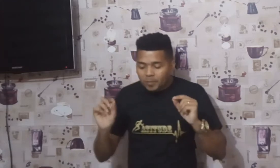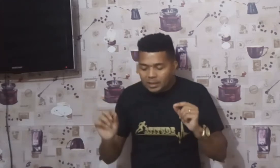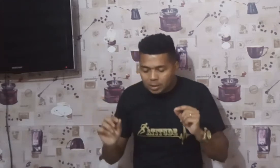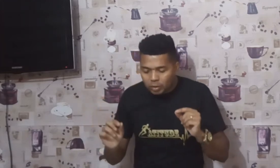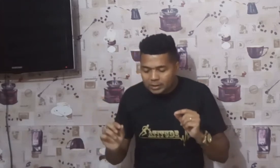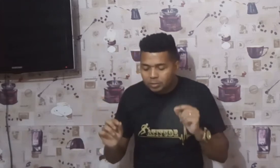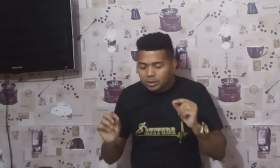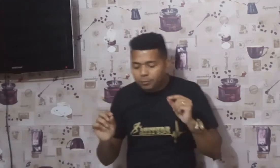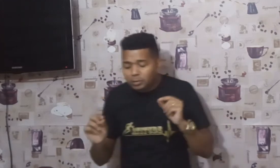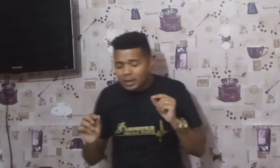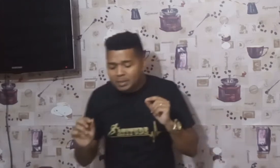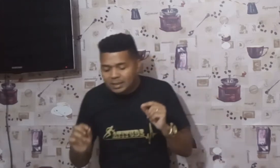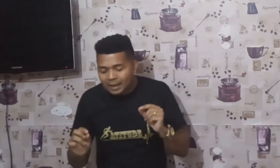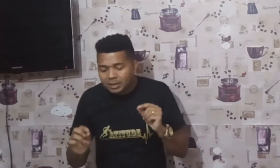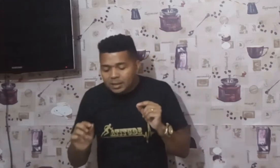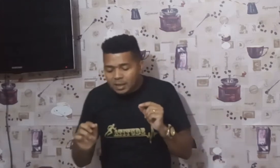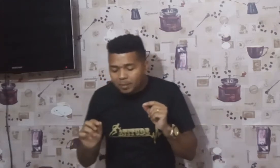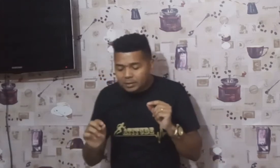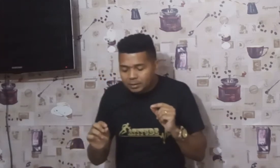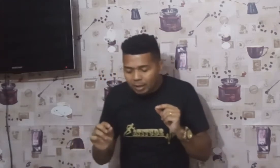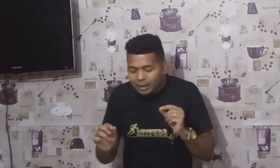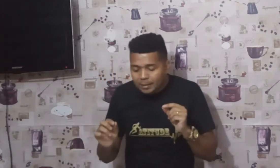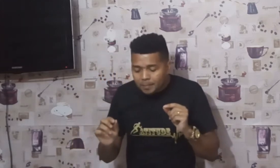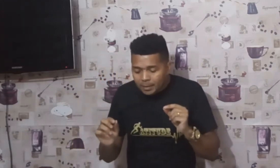em situação de vulnerabilidade,